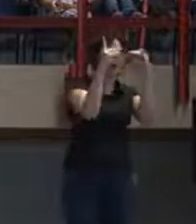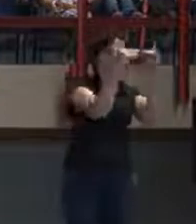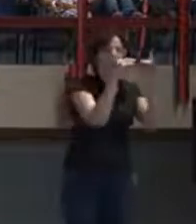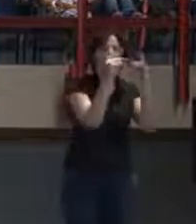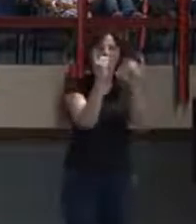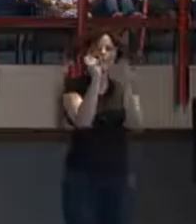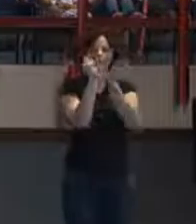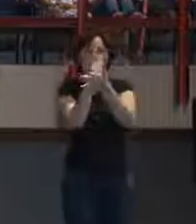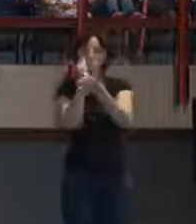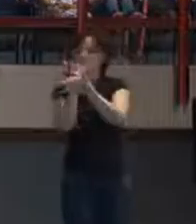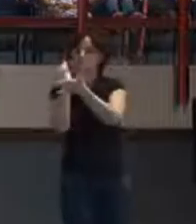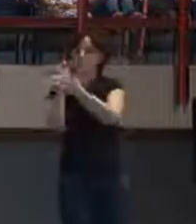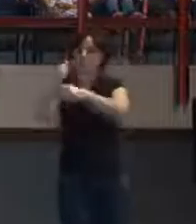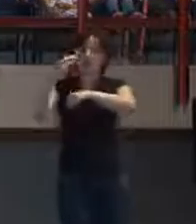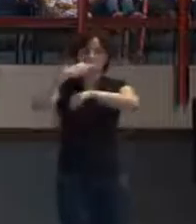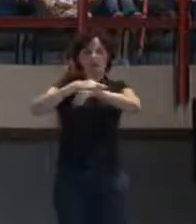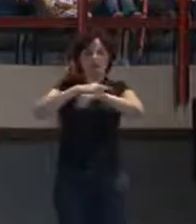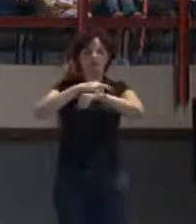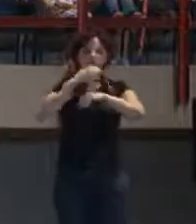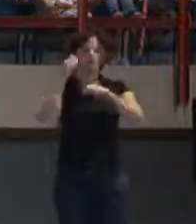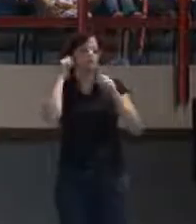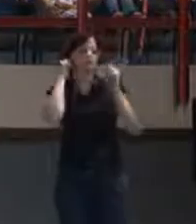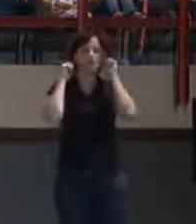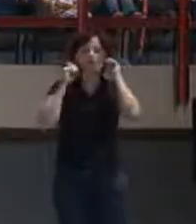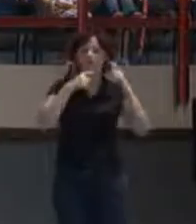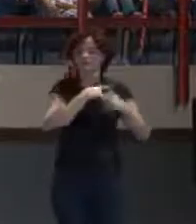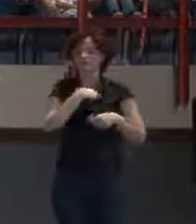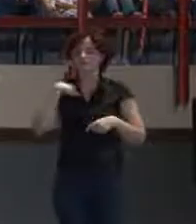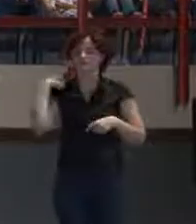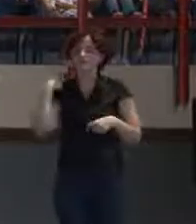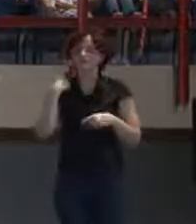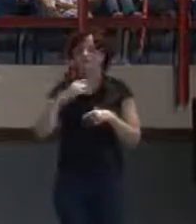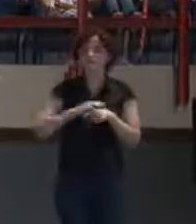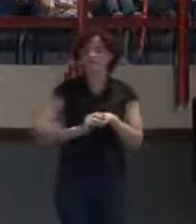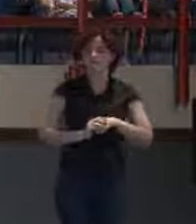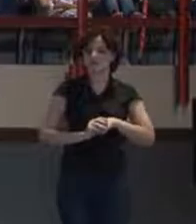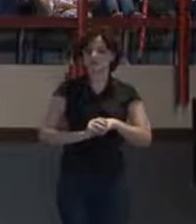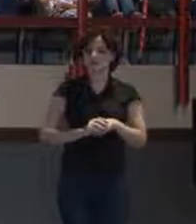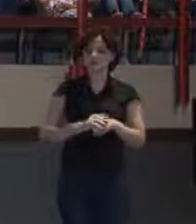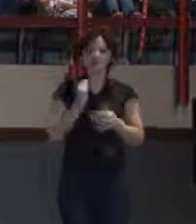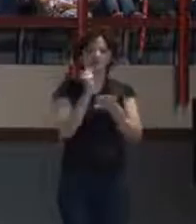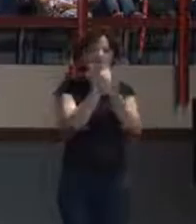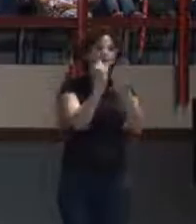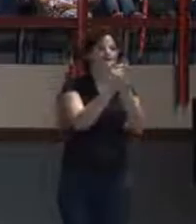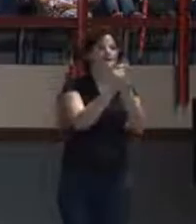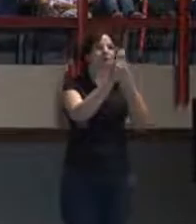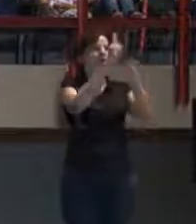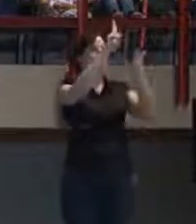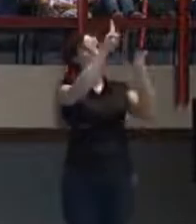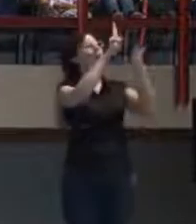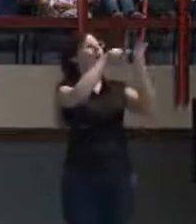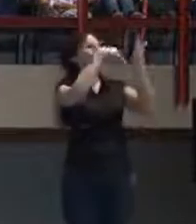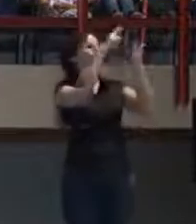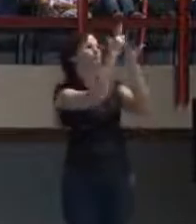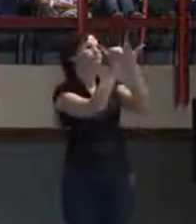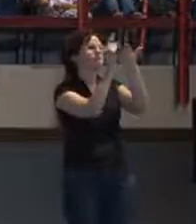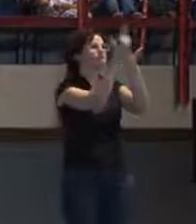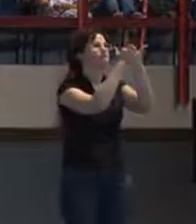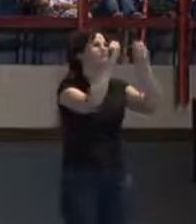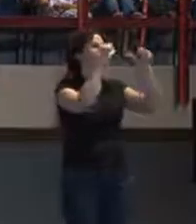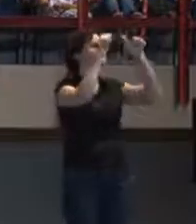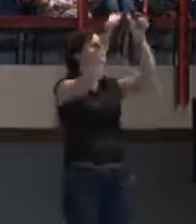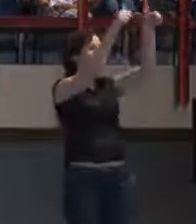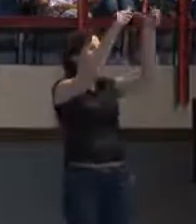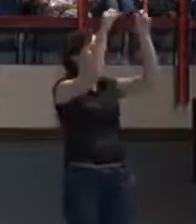comprava quadros e não investia na coisa mais importante que você tem que investir, que sirva de lição